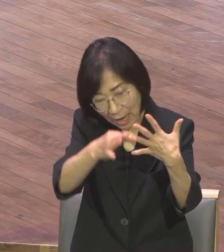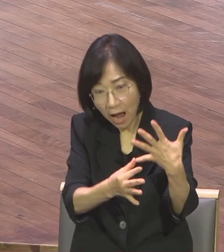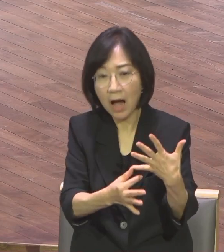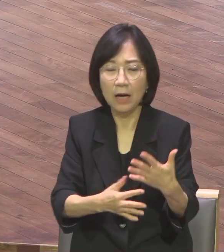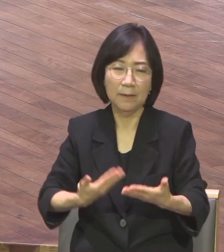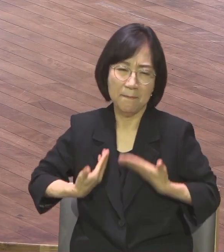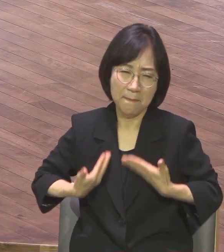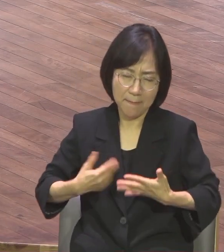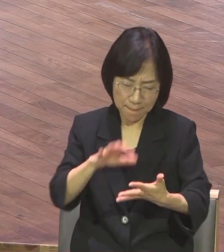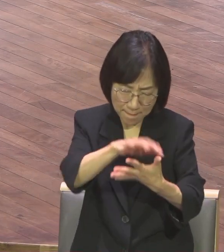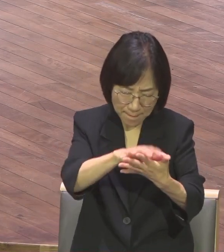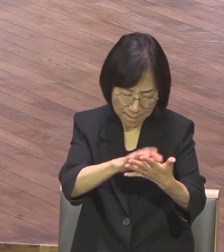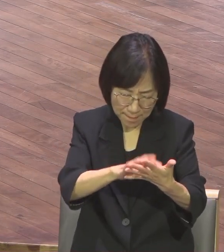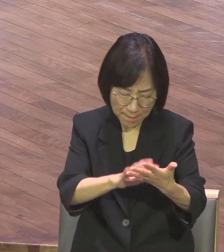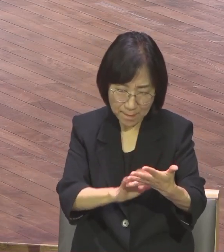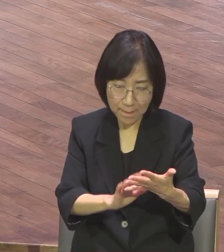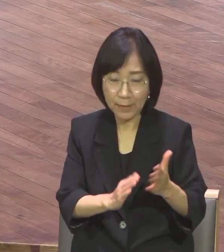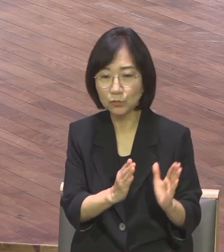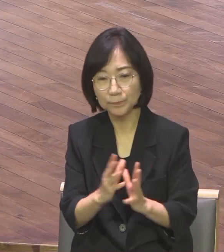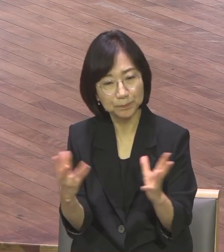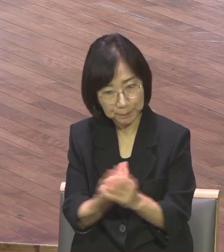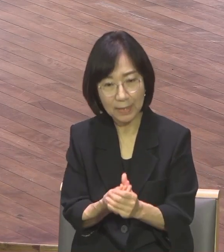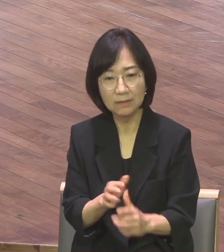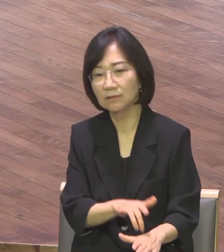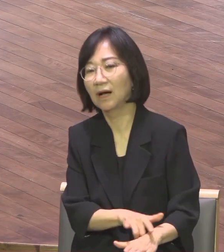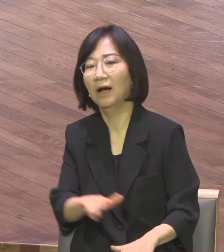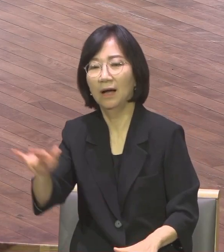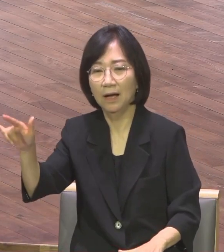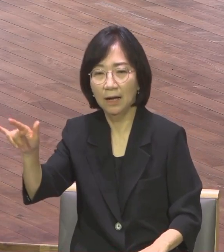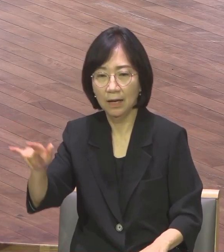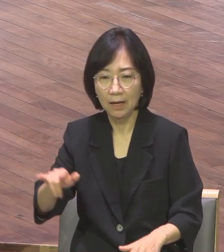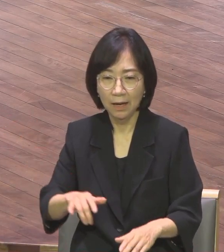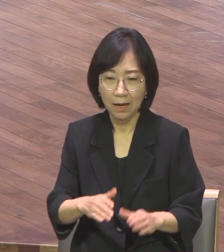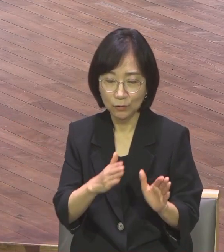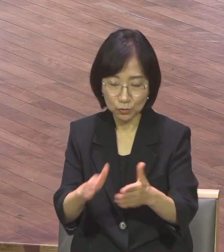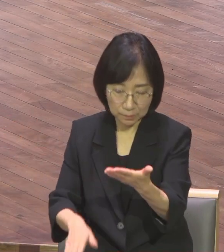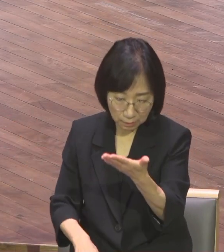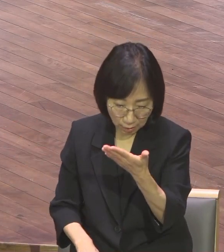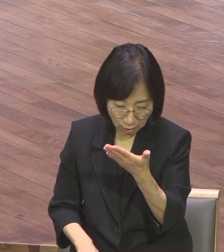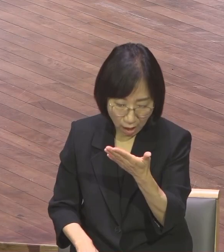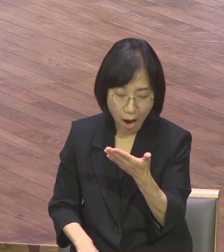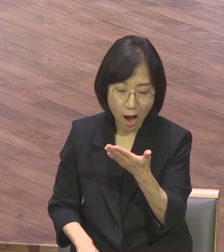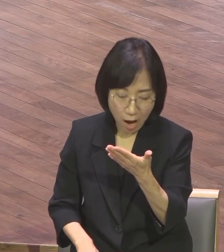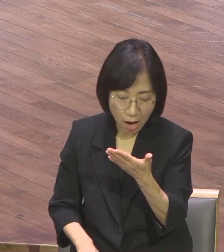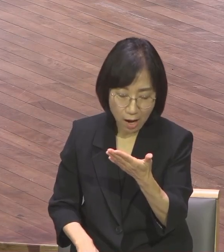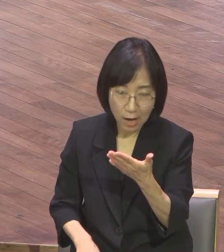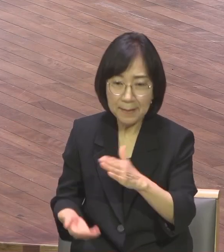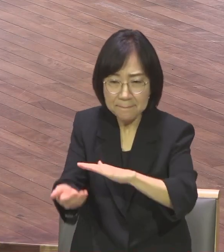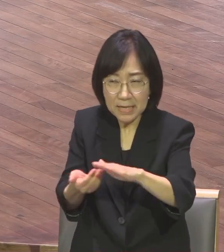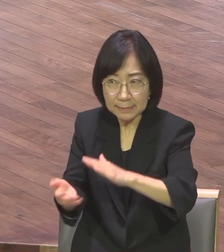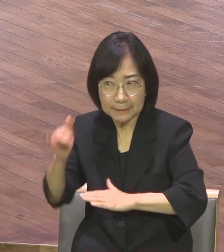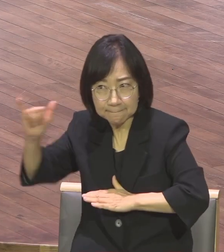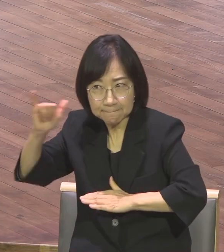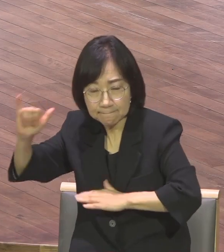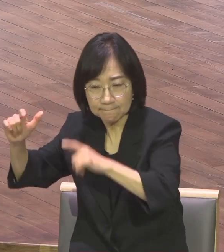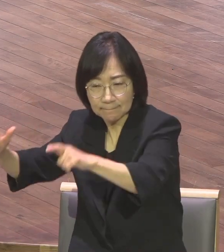뭐 깜짝 놀래맞고 완벽하게 준비를 미리 다 그 지역 딱 소통해가지고